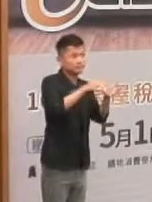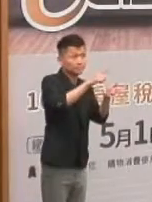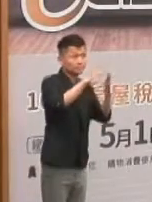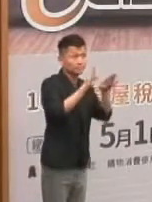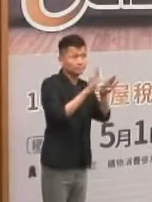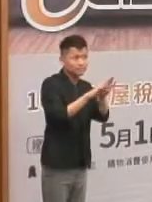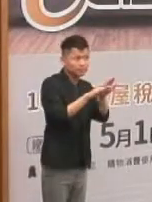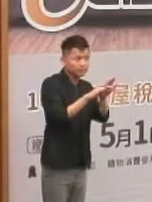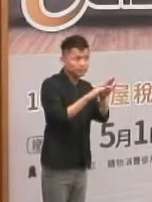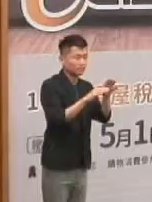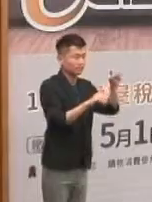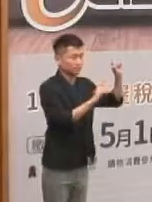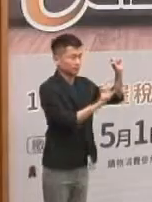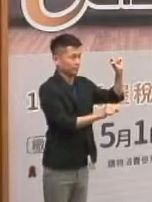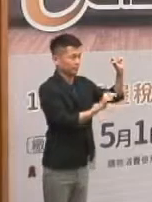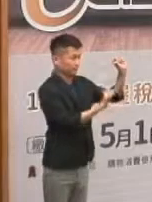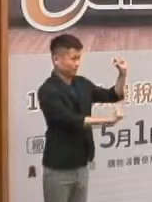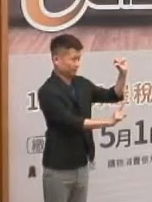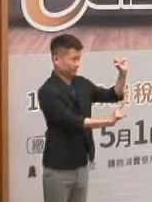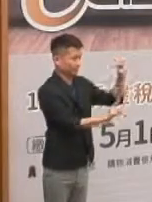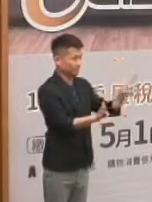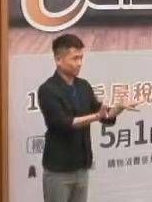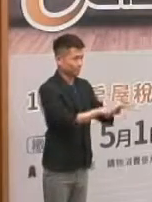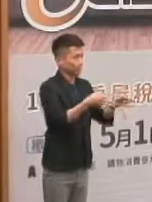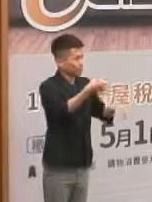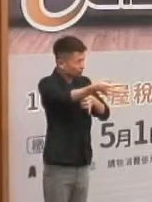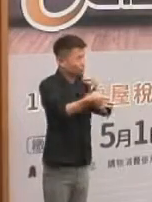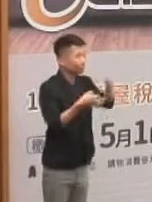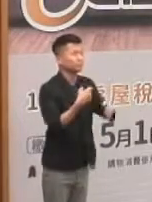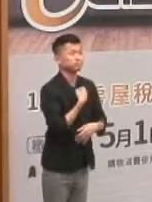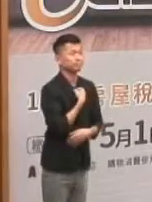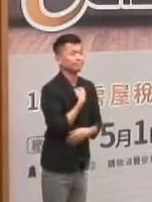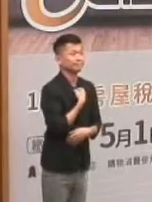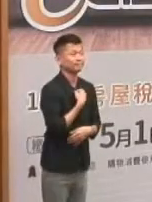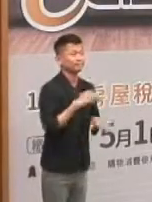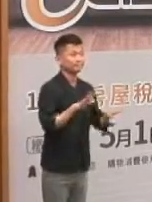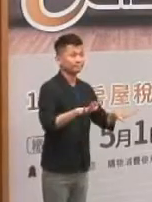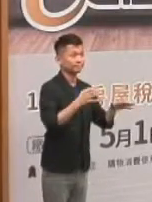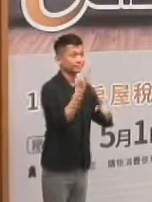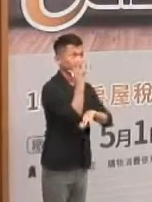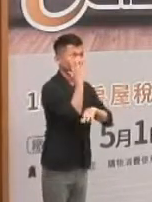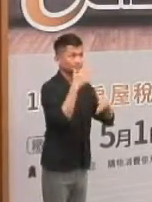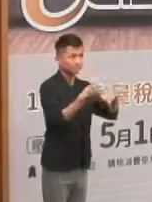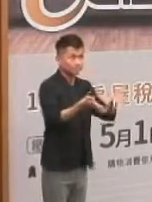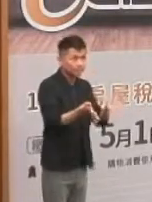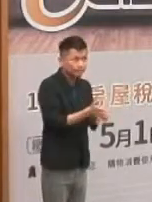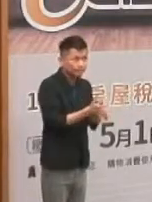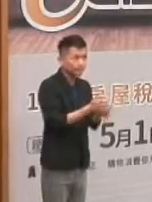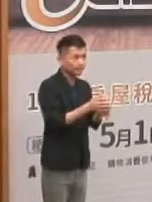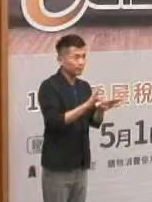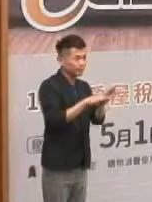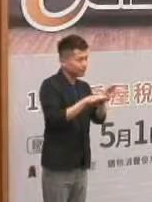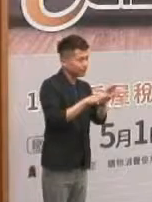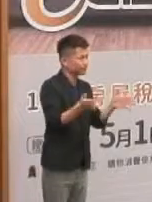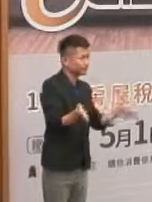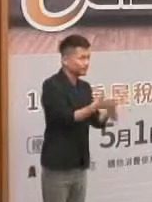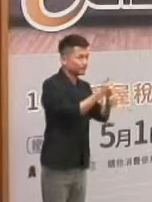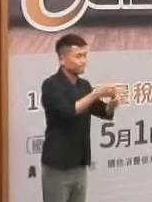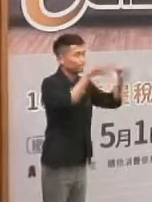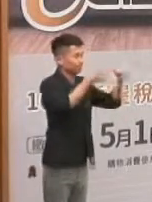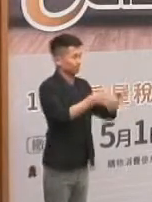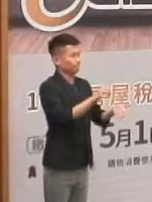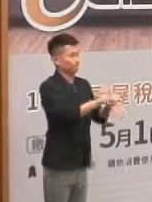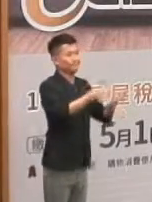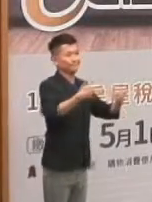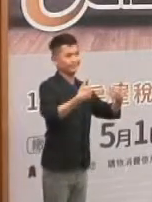税也即将在5月1日来进行开征。那在今天呢，我们财政部户税署呢也特别是举行了